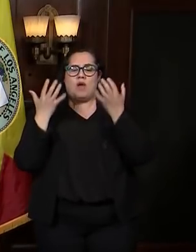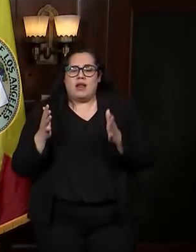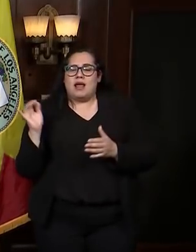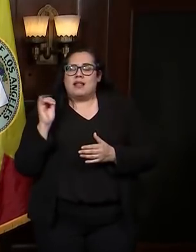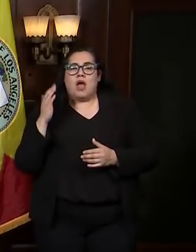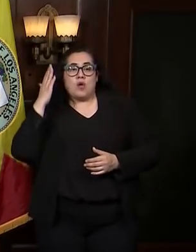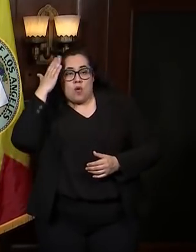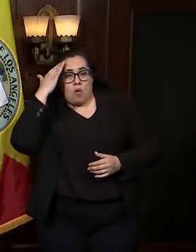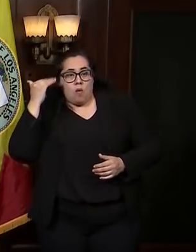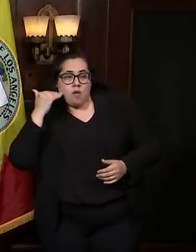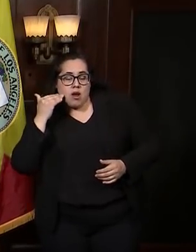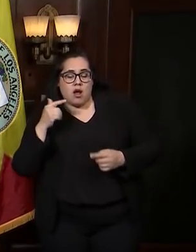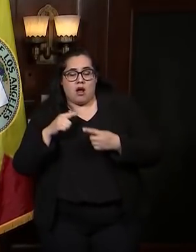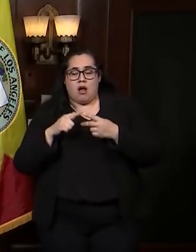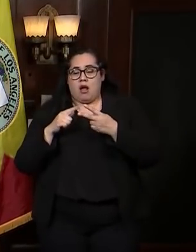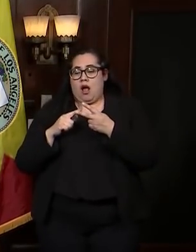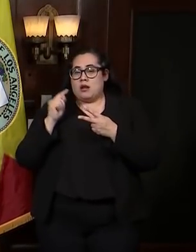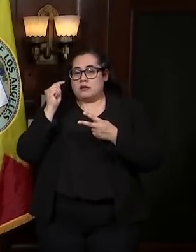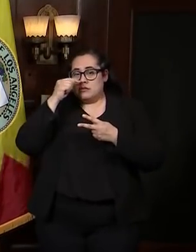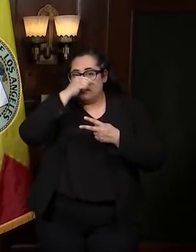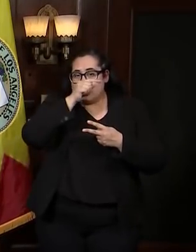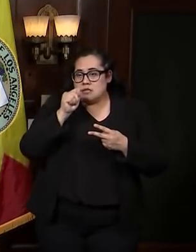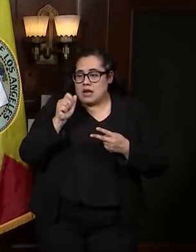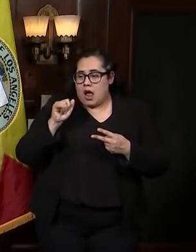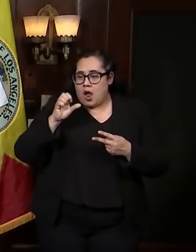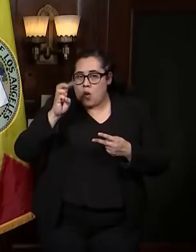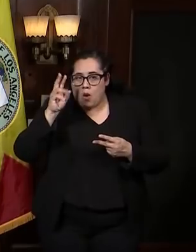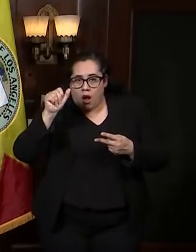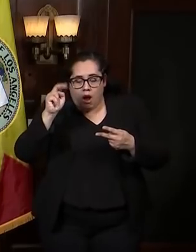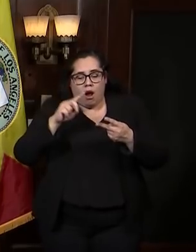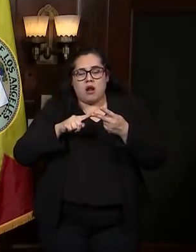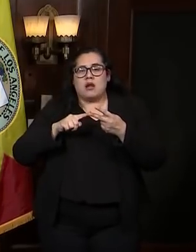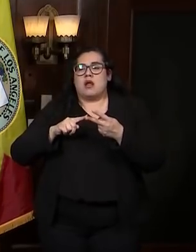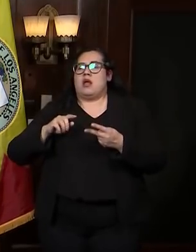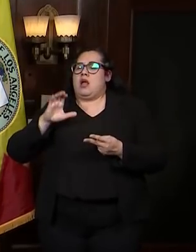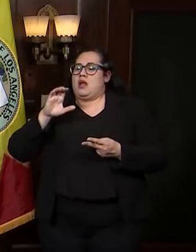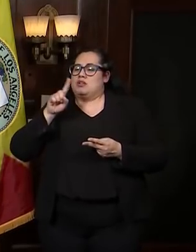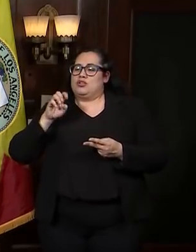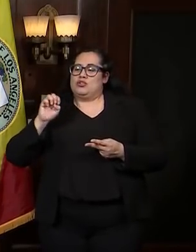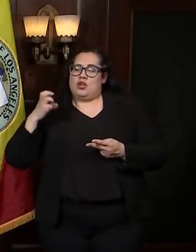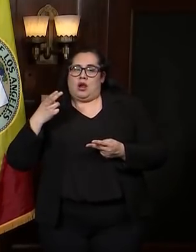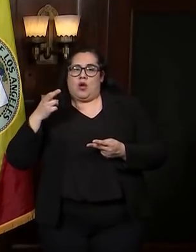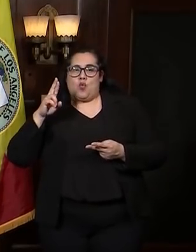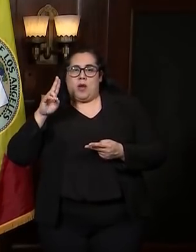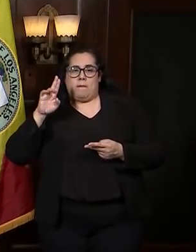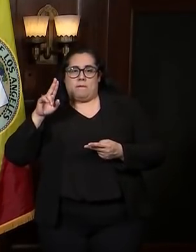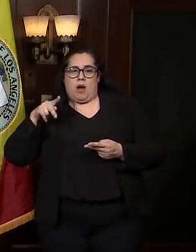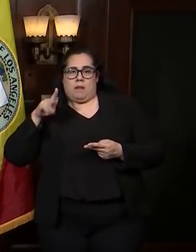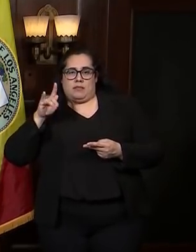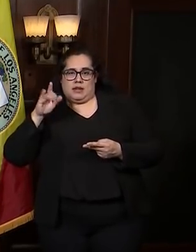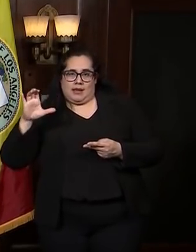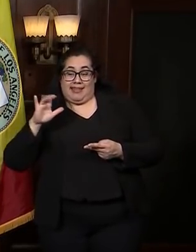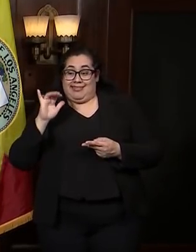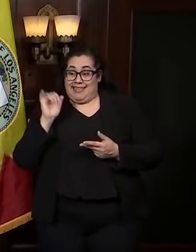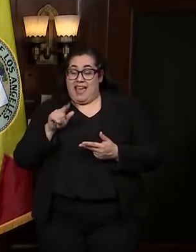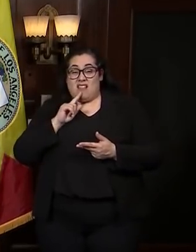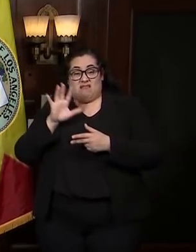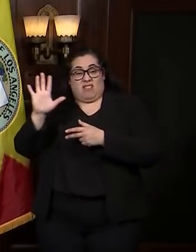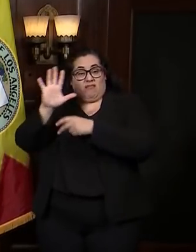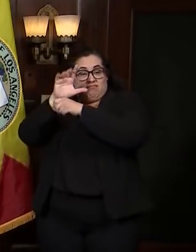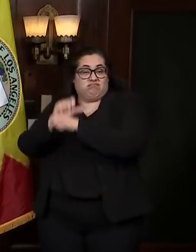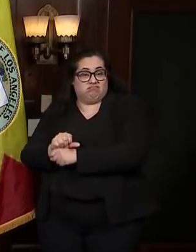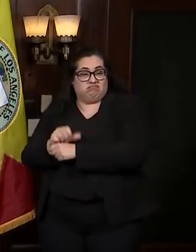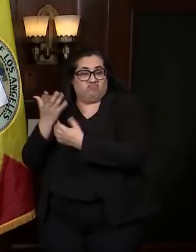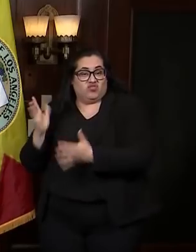como Corea, Taiwán, en la República Checa, esta es la práctica